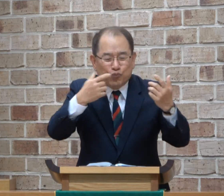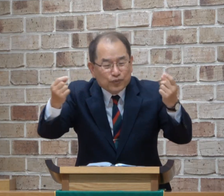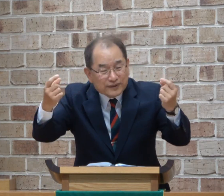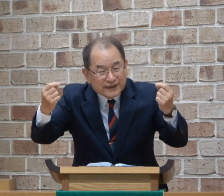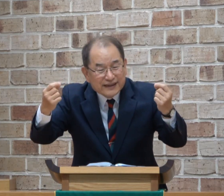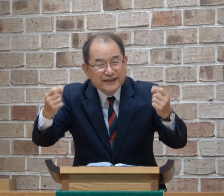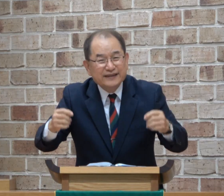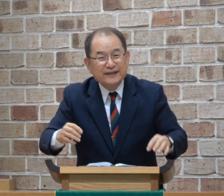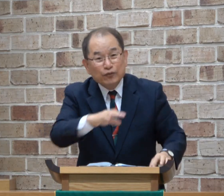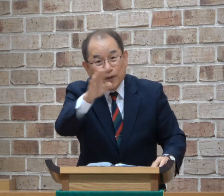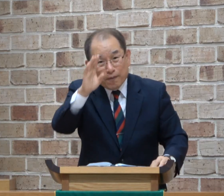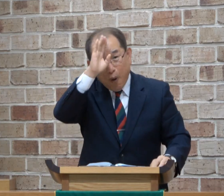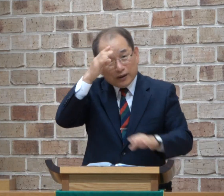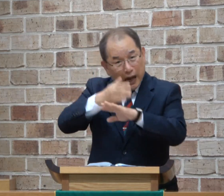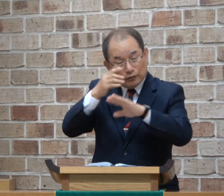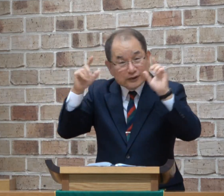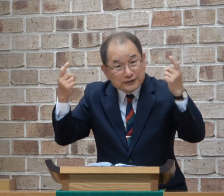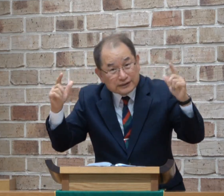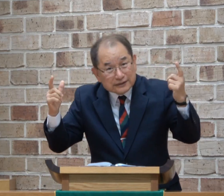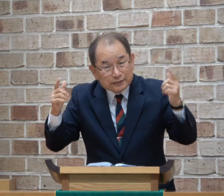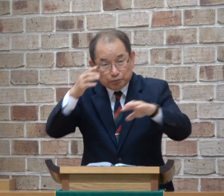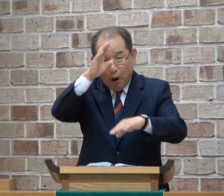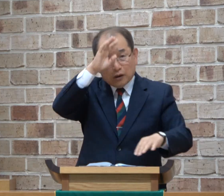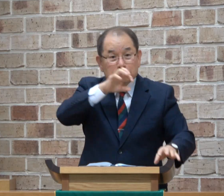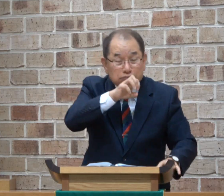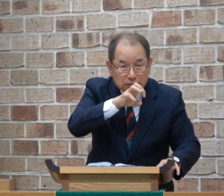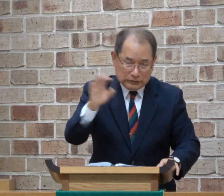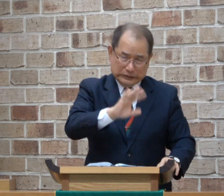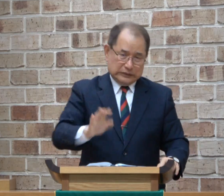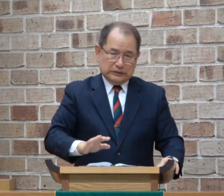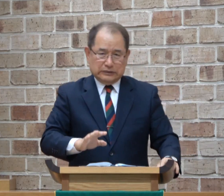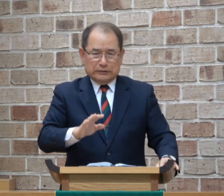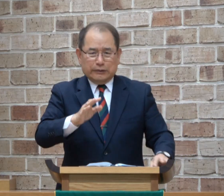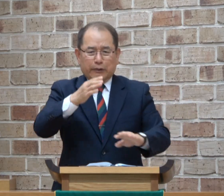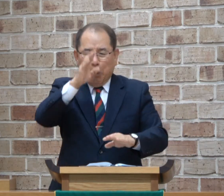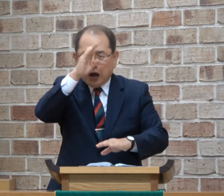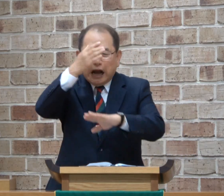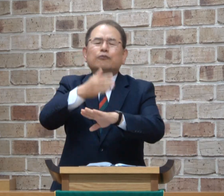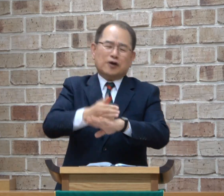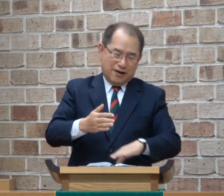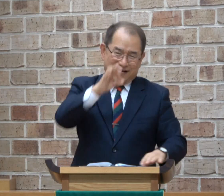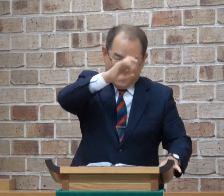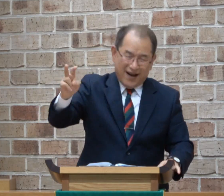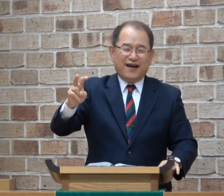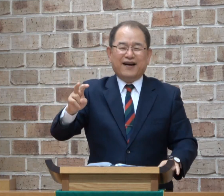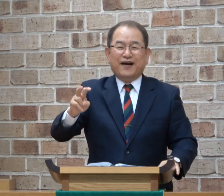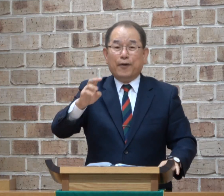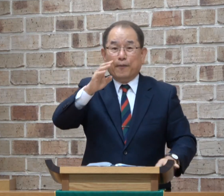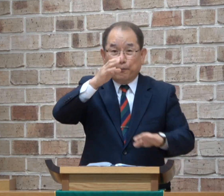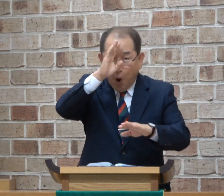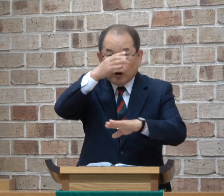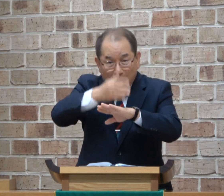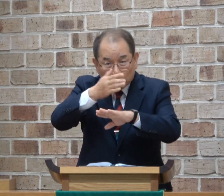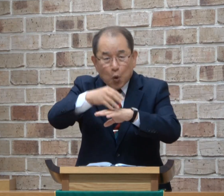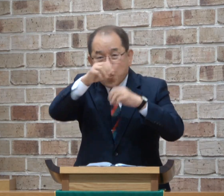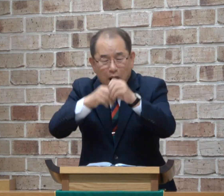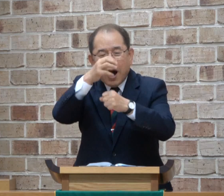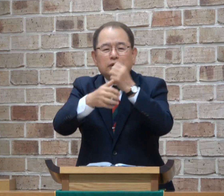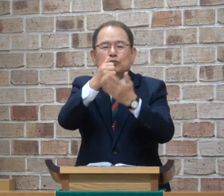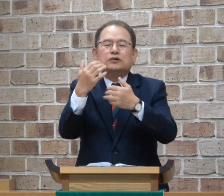그래서 병에 대해서도 우리가 감사드려야 합니다. 오히려 하나님의 은혜와 기적을 체험할 줄